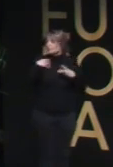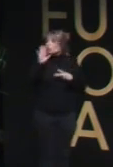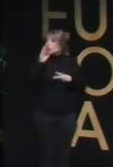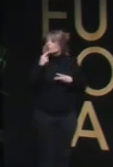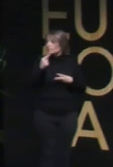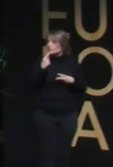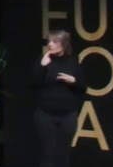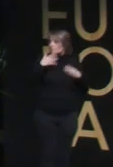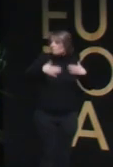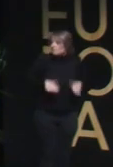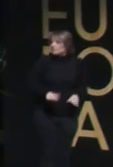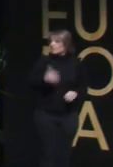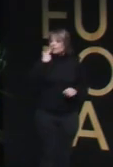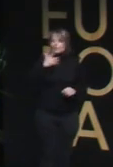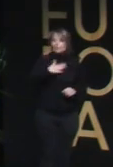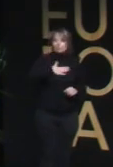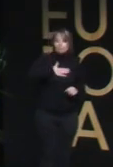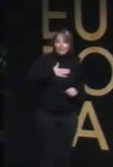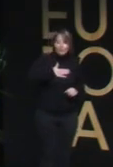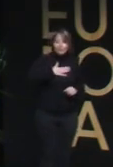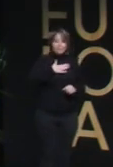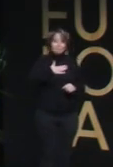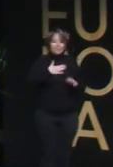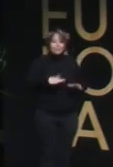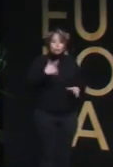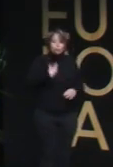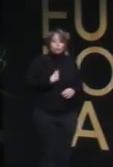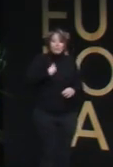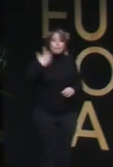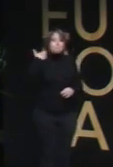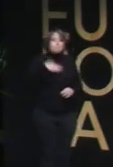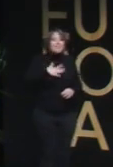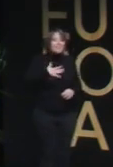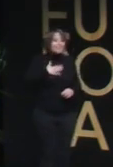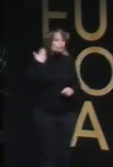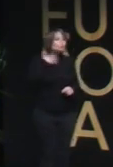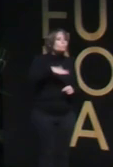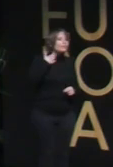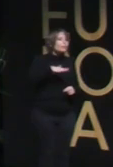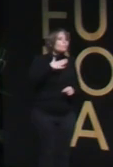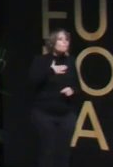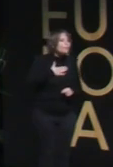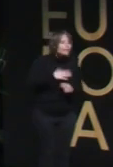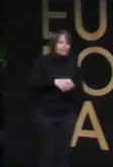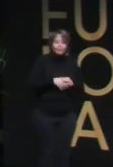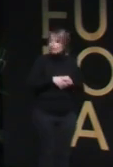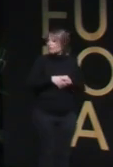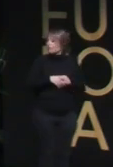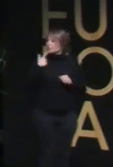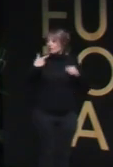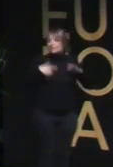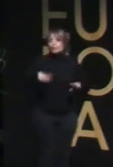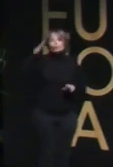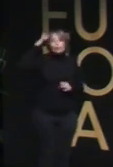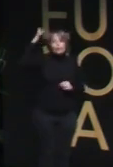Choni. Me, propiedad. ¿No? Me ha suspendido 5. ¿Cómo? ¿Cómo te ha suspendido 5? Ahora, todos los que tengas aquí, por lo menos hijos